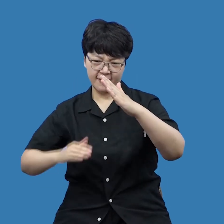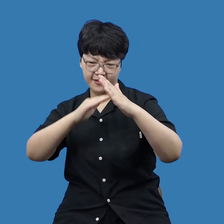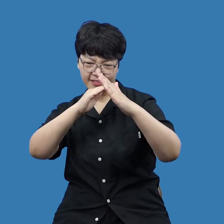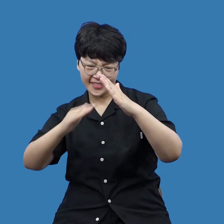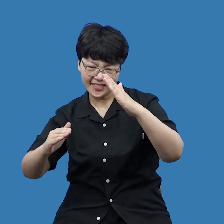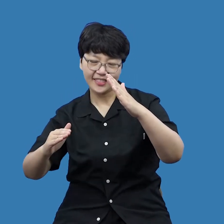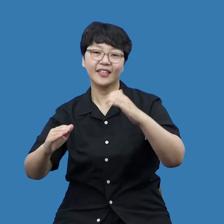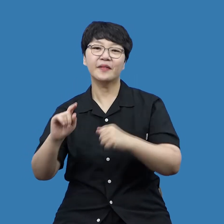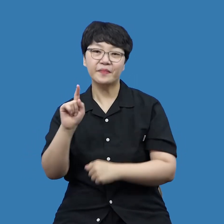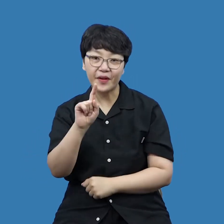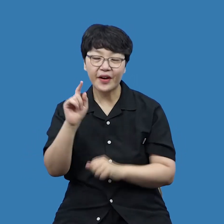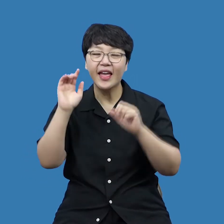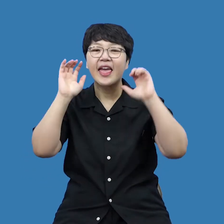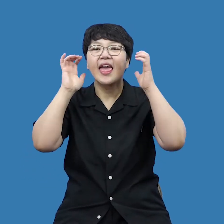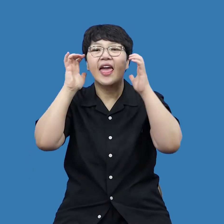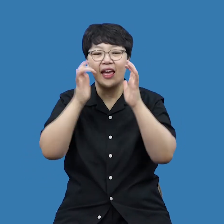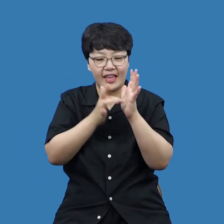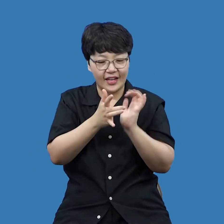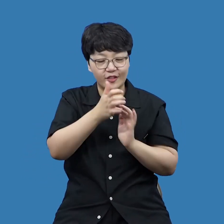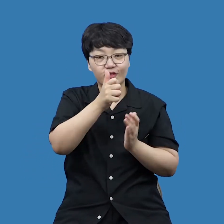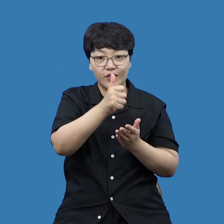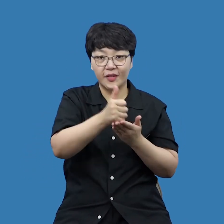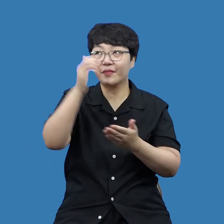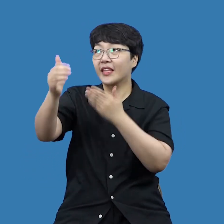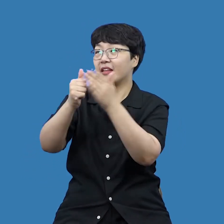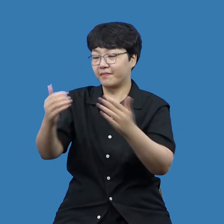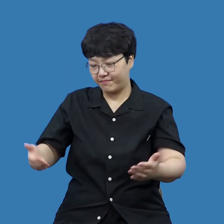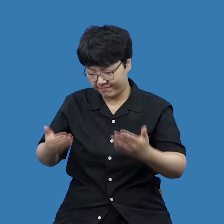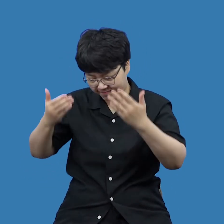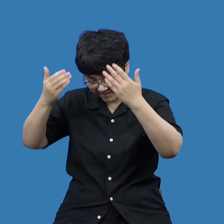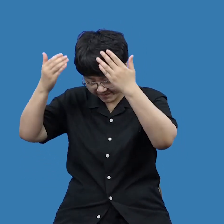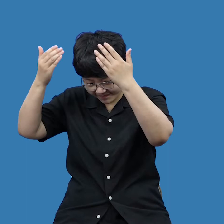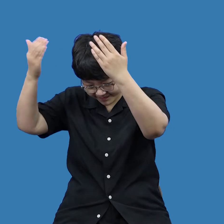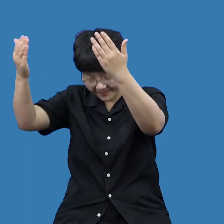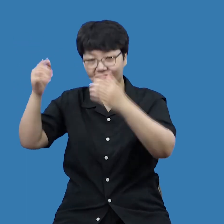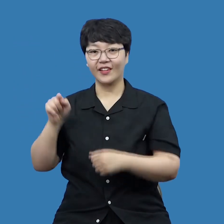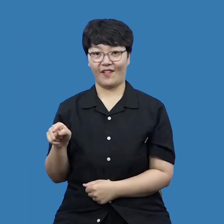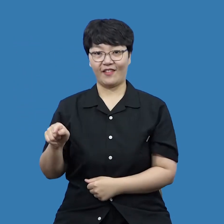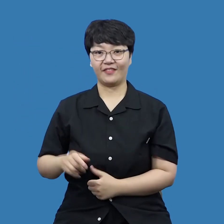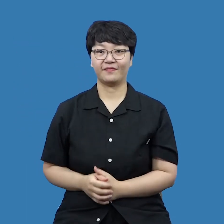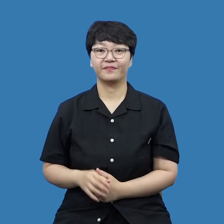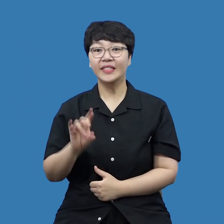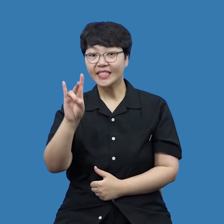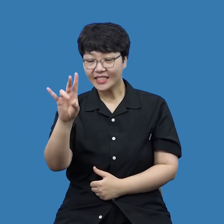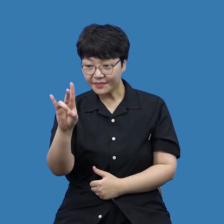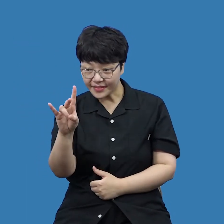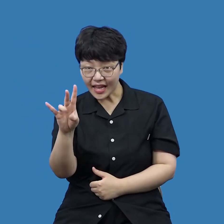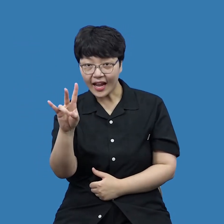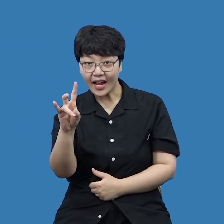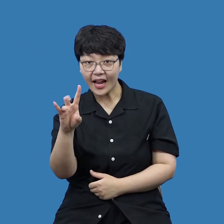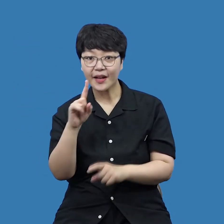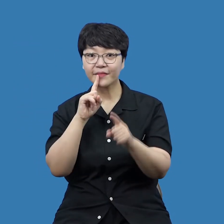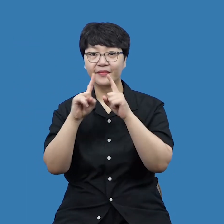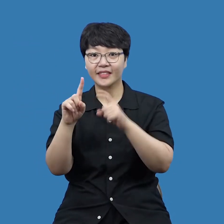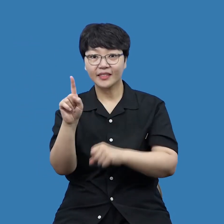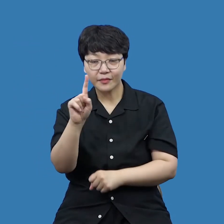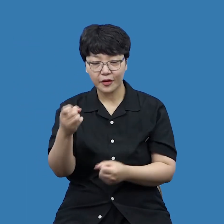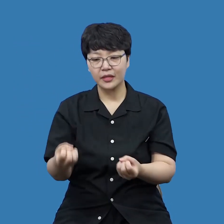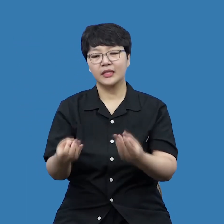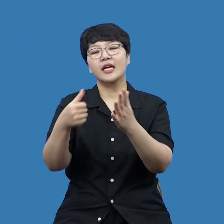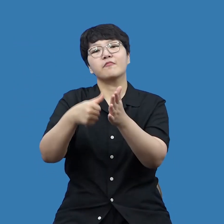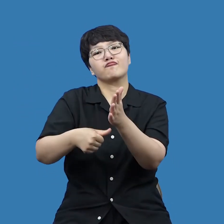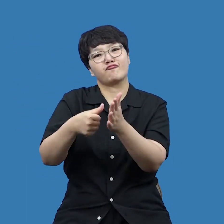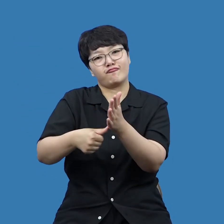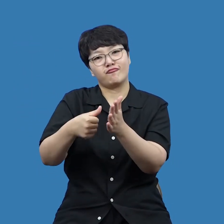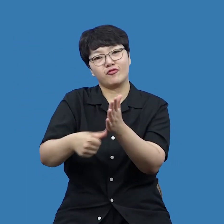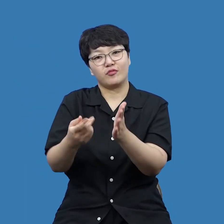아기 예수님이 하나님께 드려진 것입니다. 그러기 위해서 24절에 보면 제물로 산 비둘기